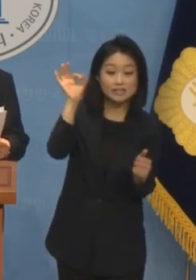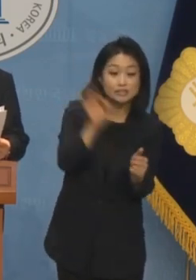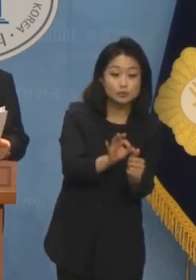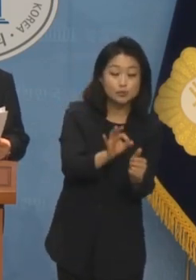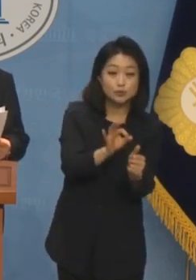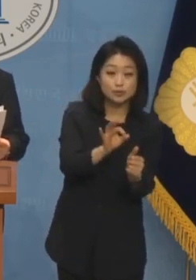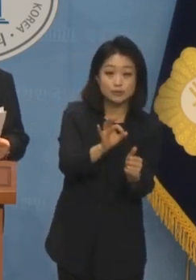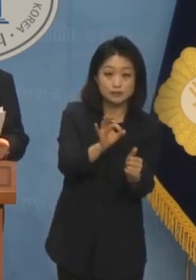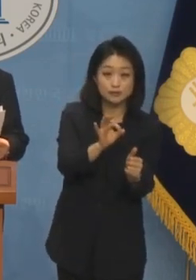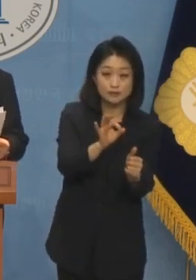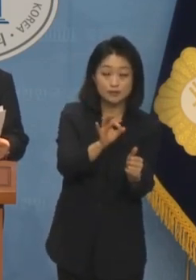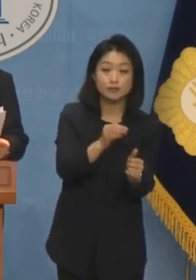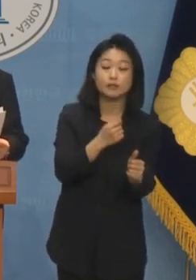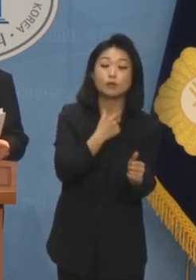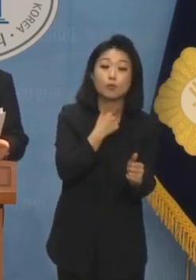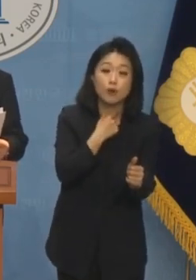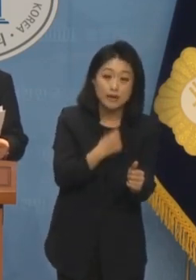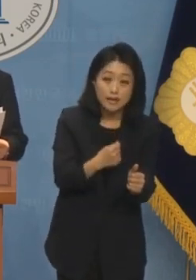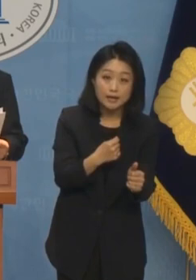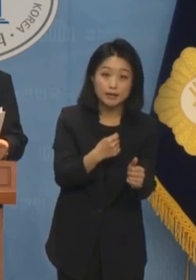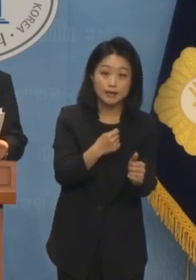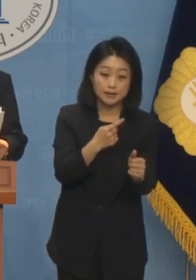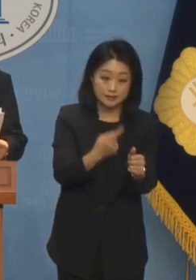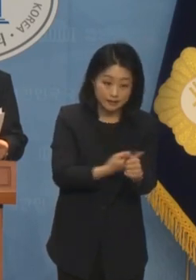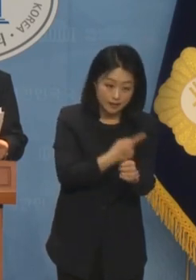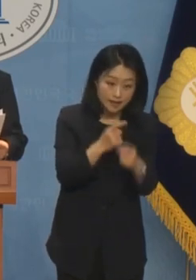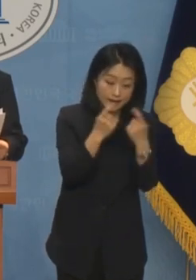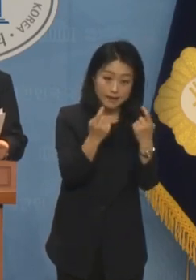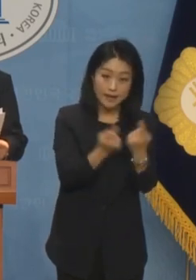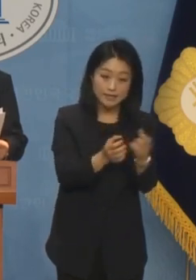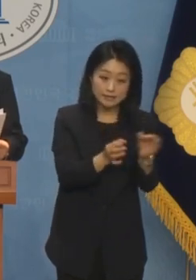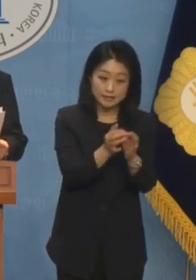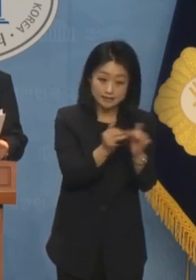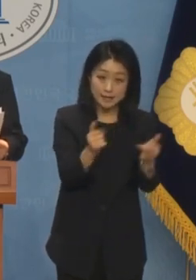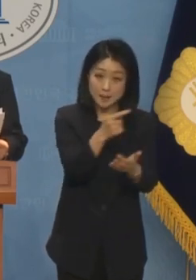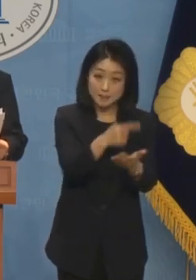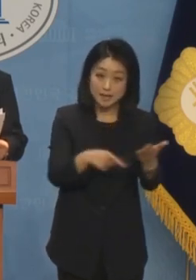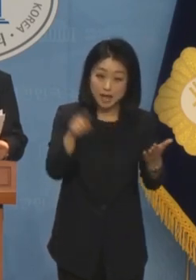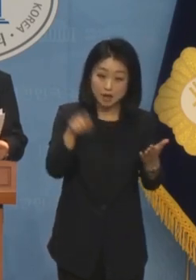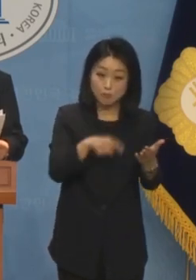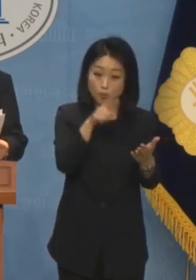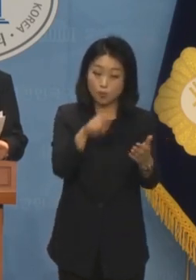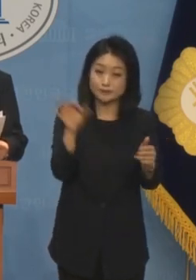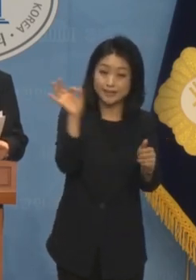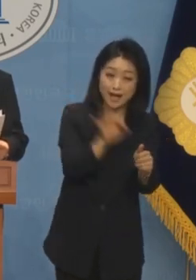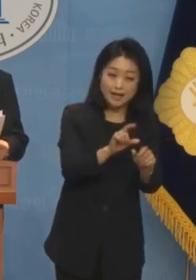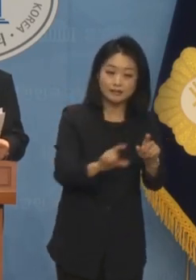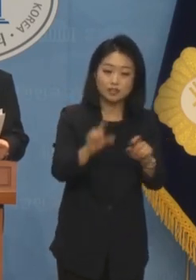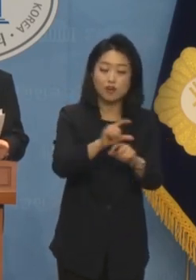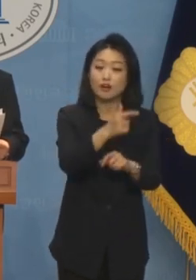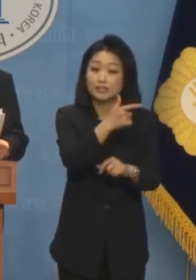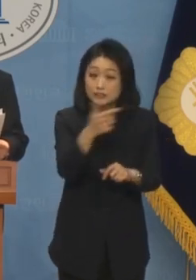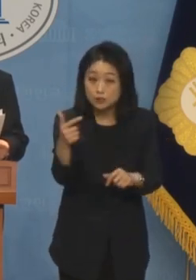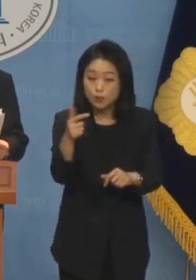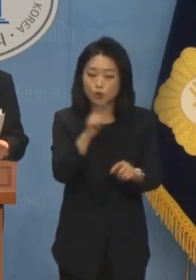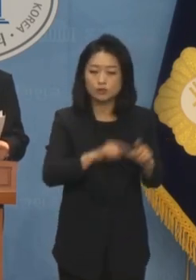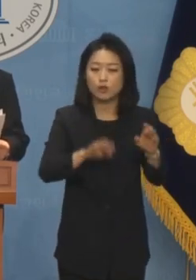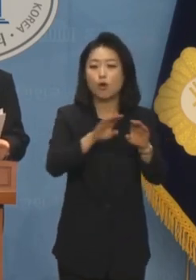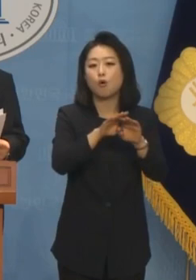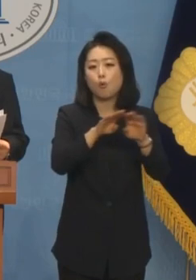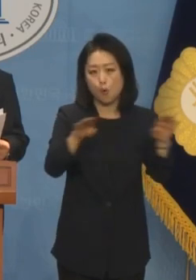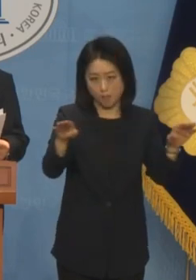지원하겠다는 것이 자영업 매출 손실 보전에 더 크게 효과적이고 공평한